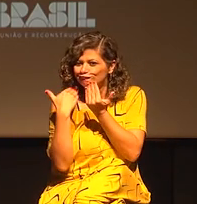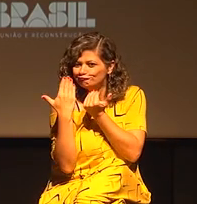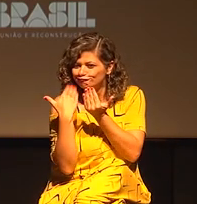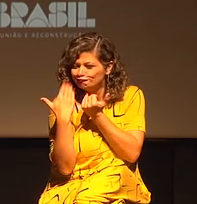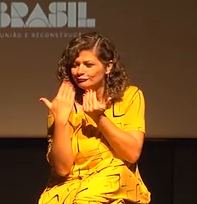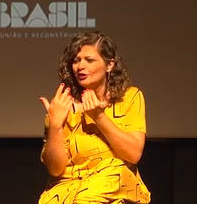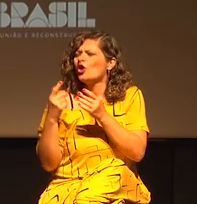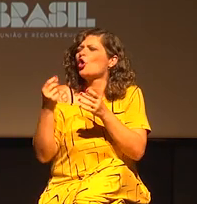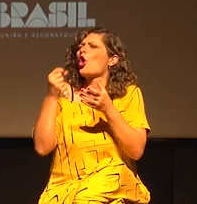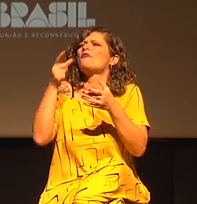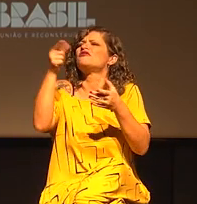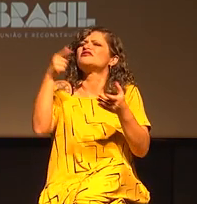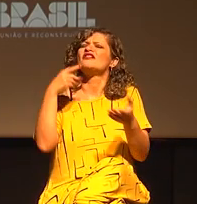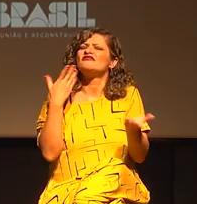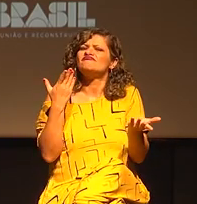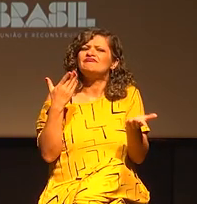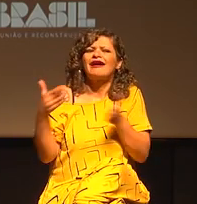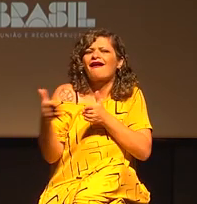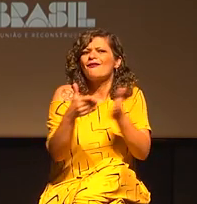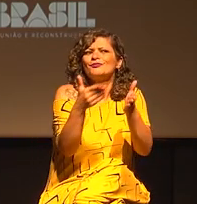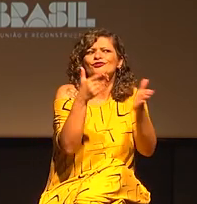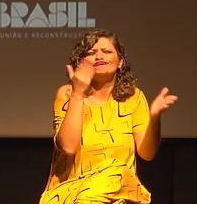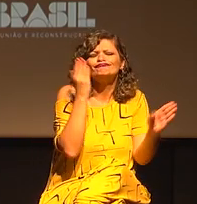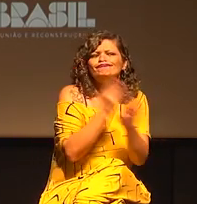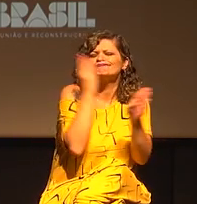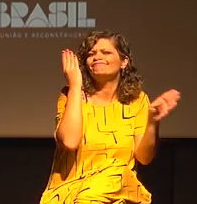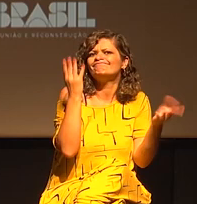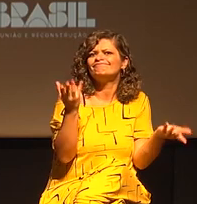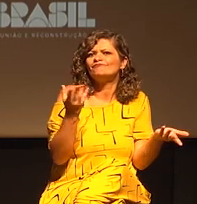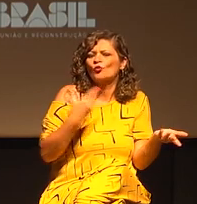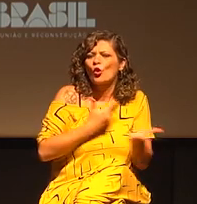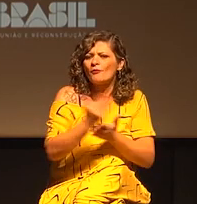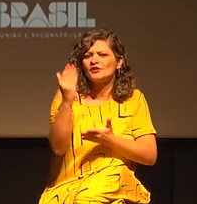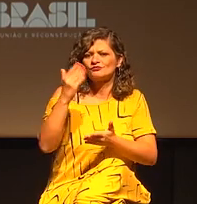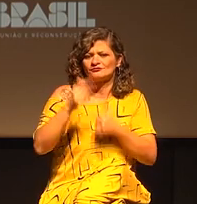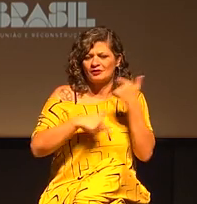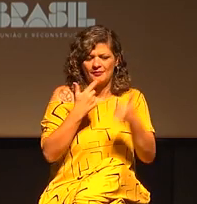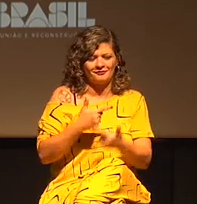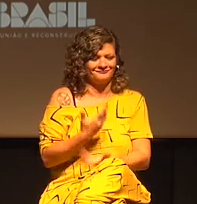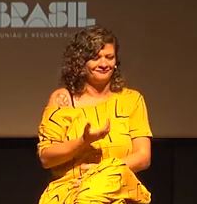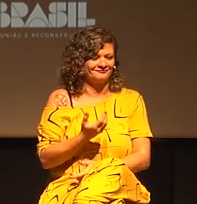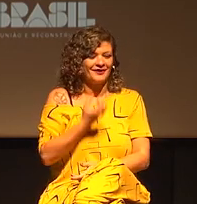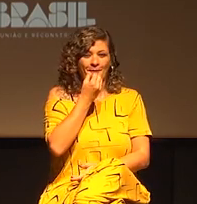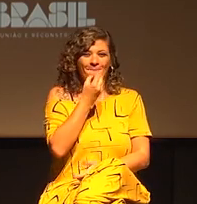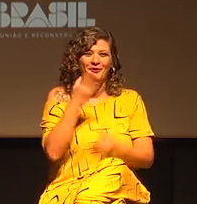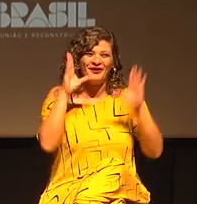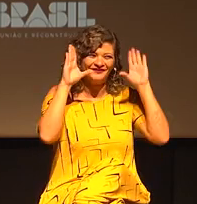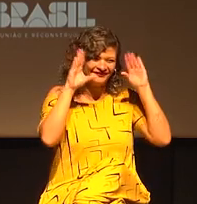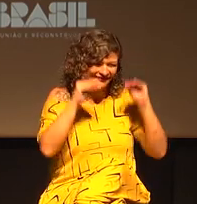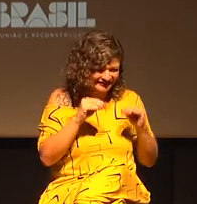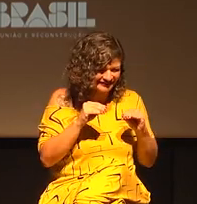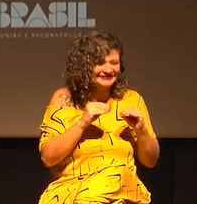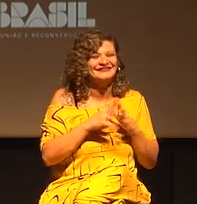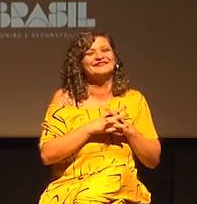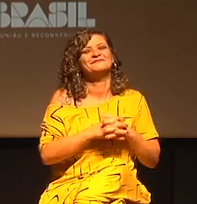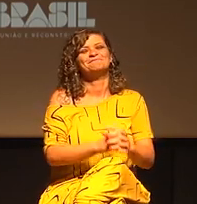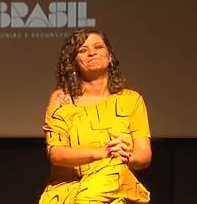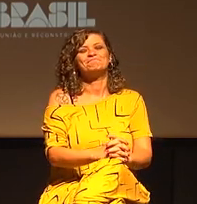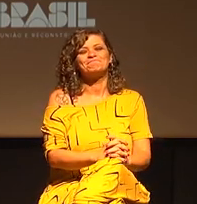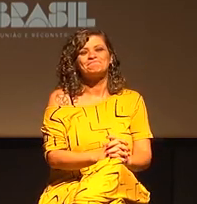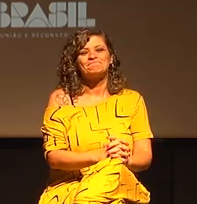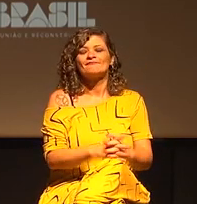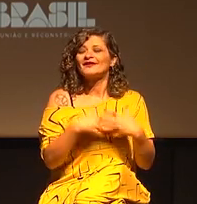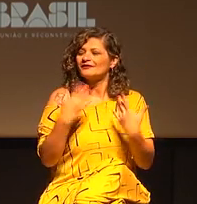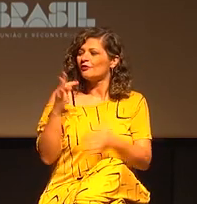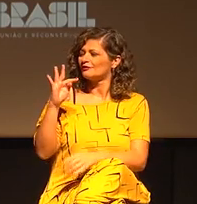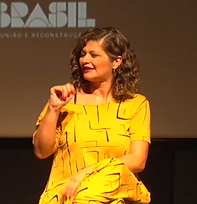como você se enfiou assim nesse caminho boa tarde boa noite de no ela falou boa noite eu isso